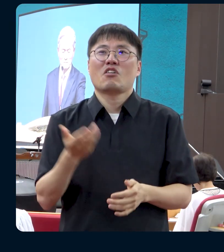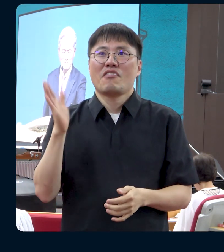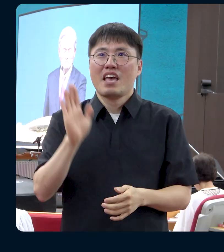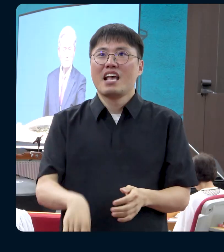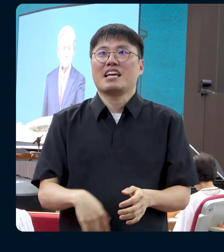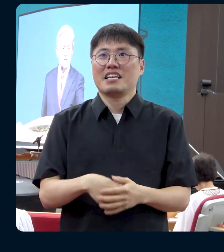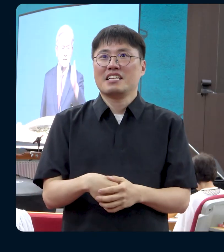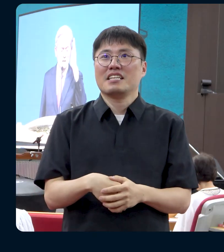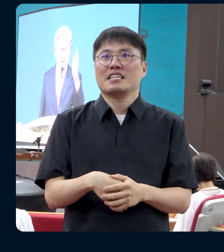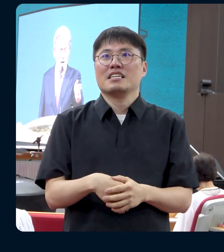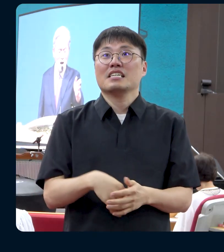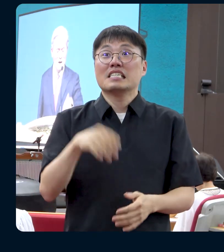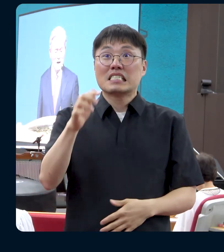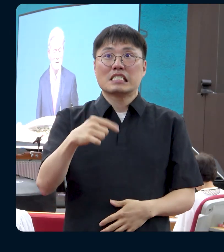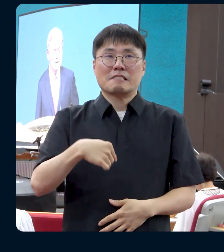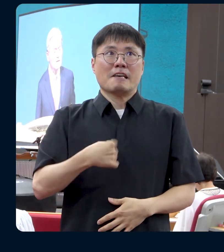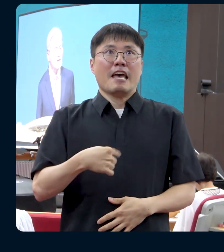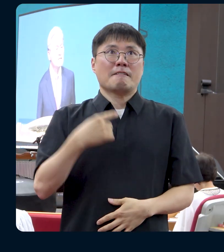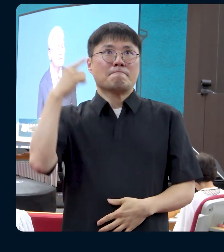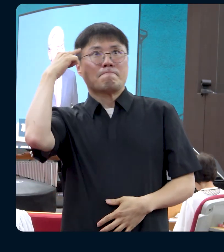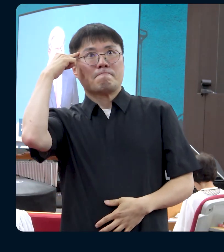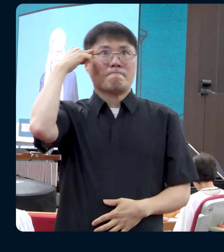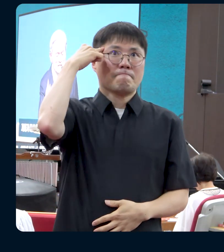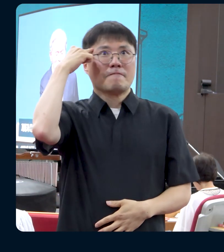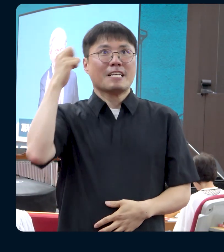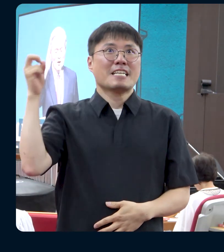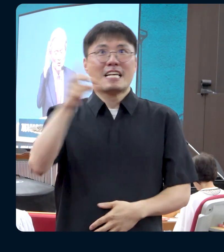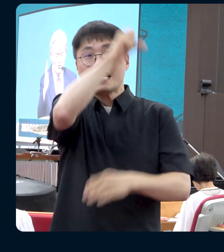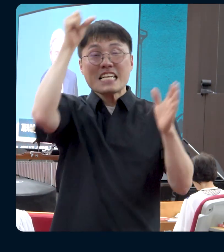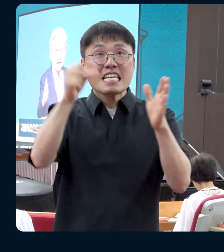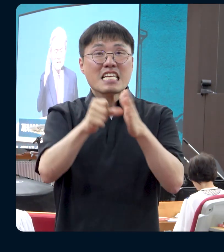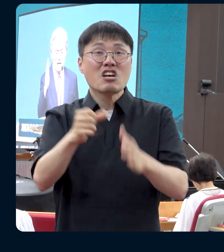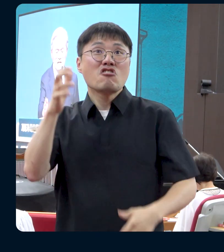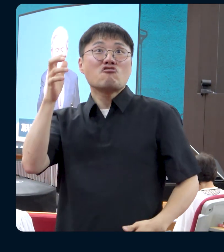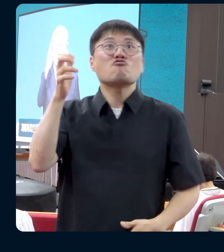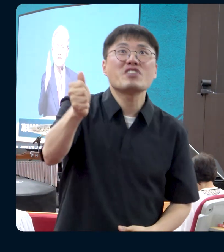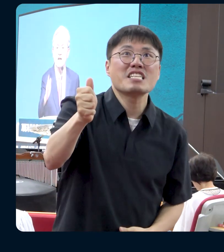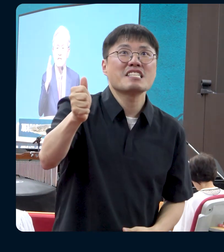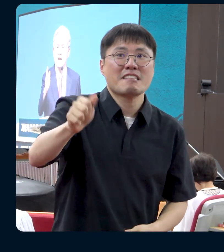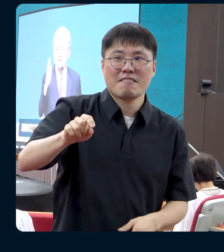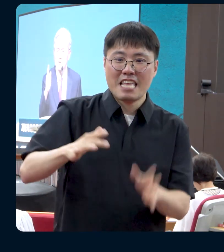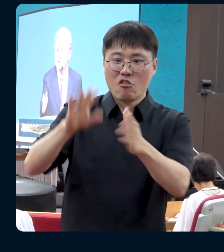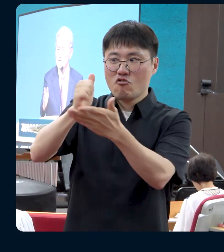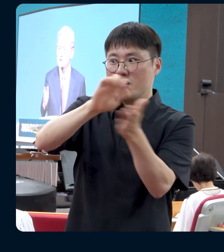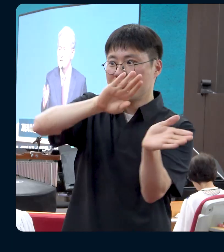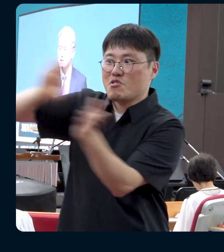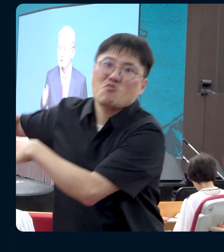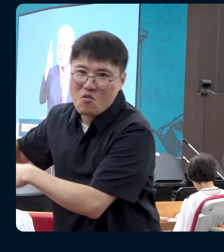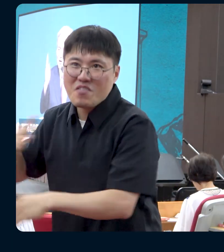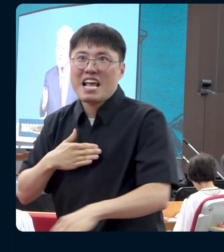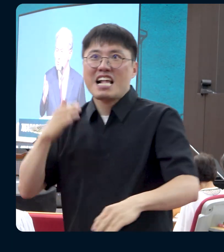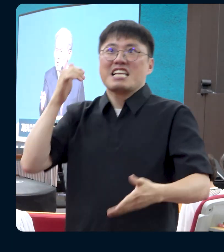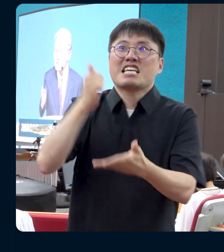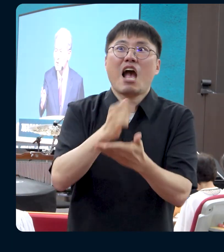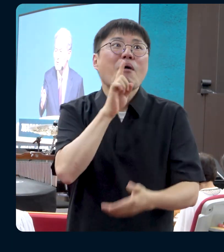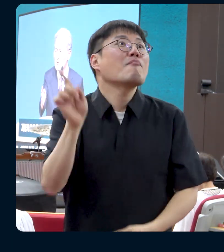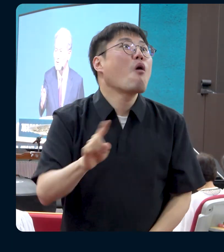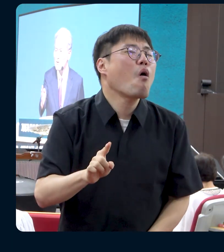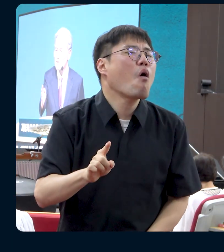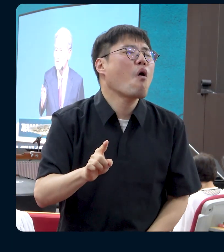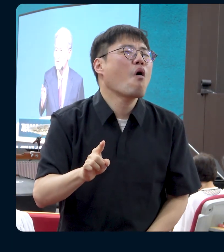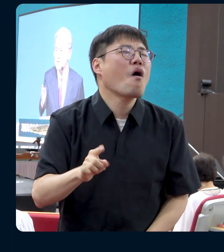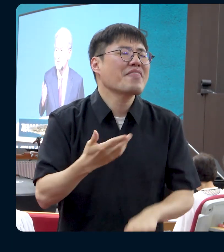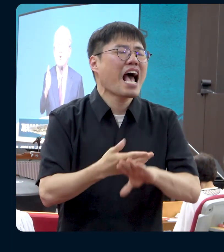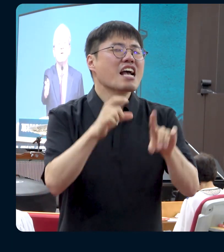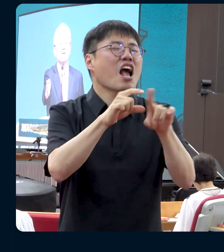자, 그런데 그 자아가 다시 그 인생의 주인의 자리를 차지하는 것, 이걸 다른 말로 뭐라고